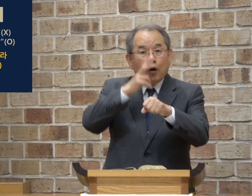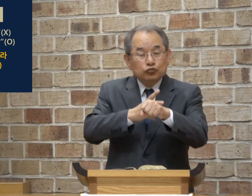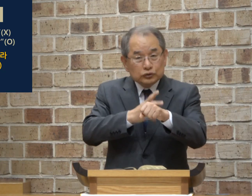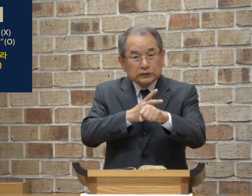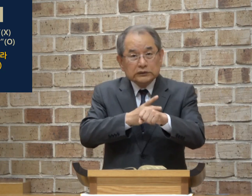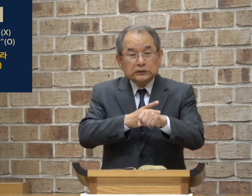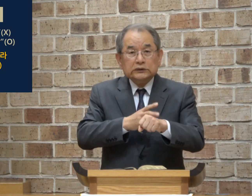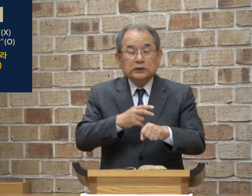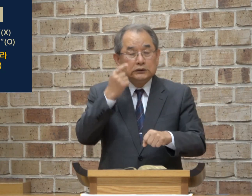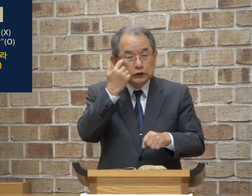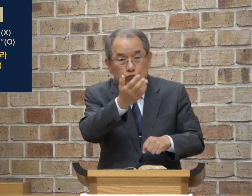바울의 질문에서